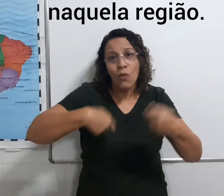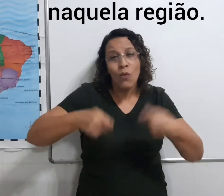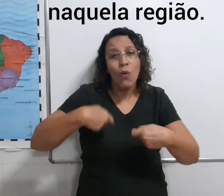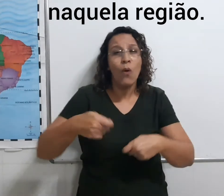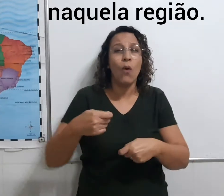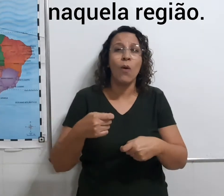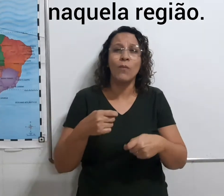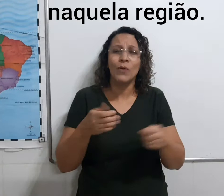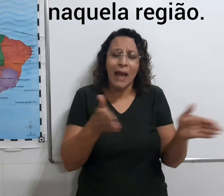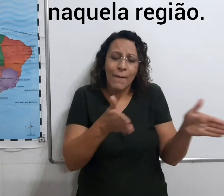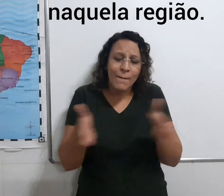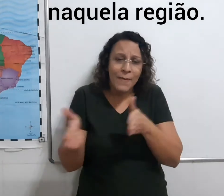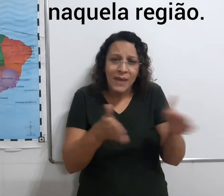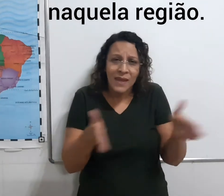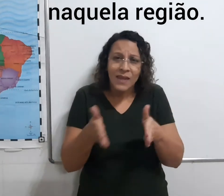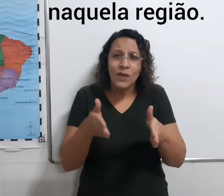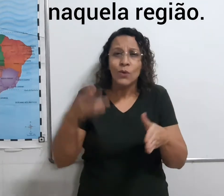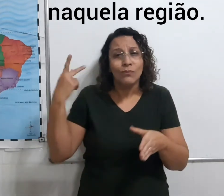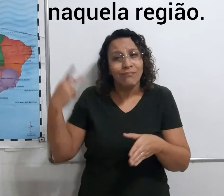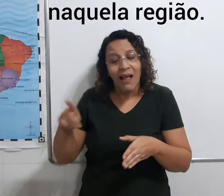naquela região.